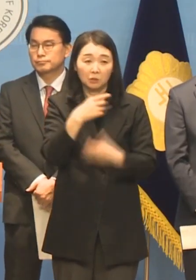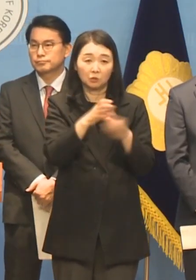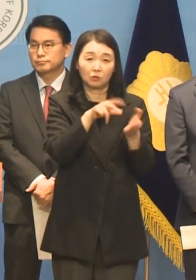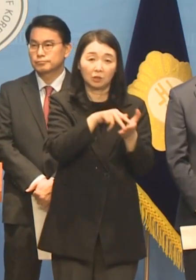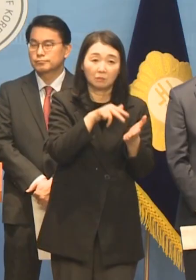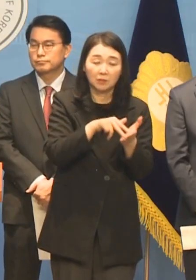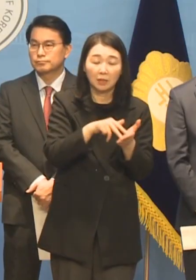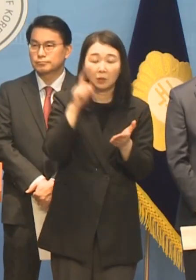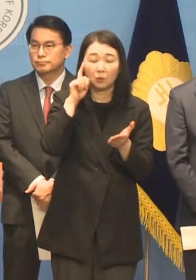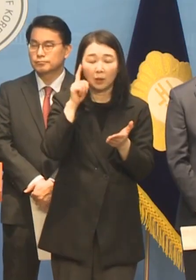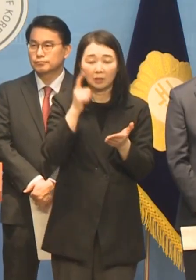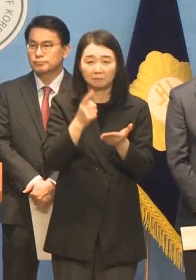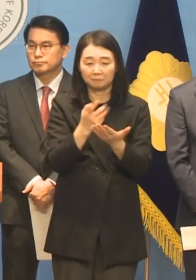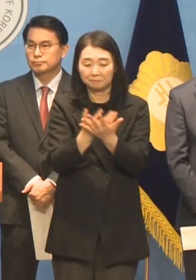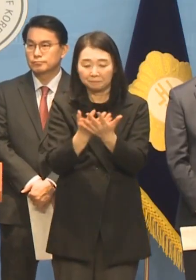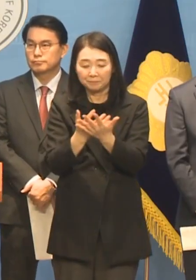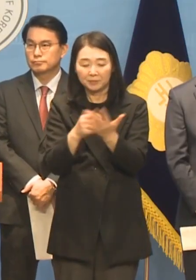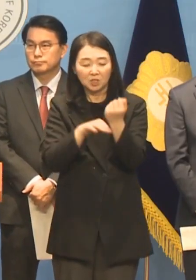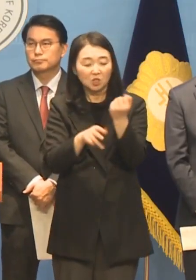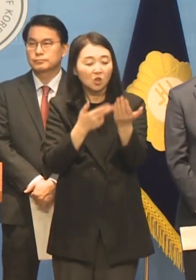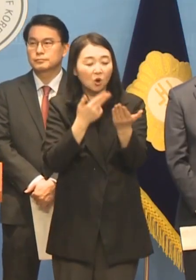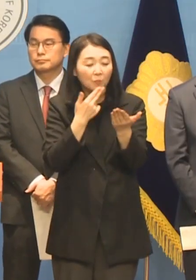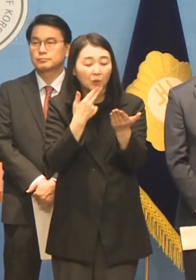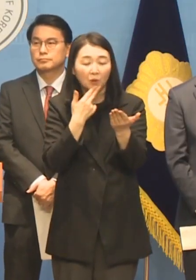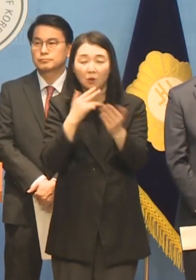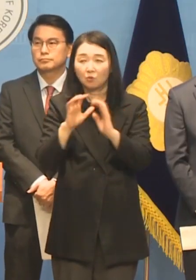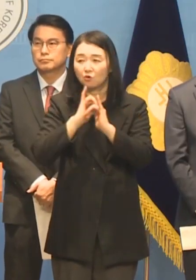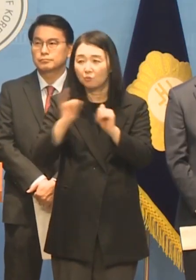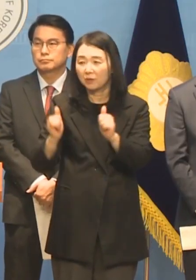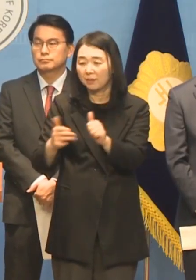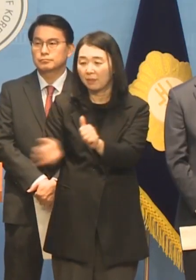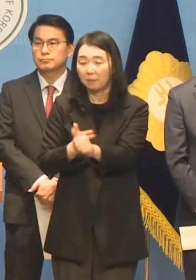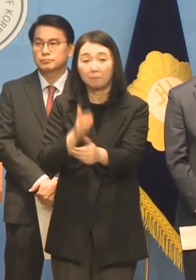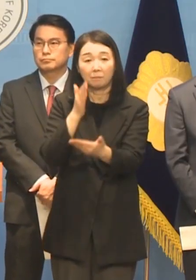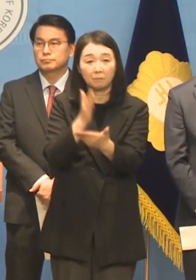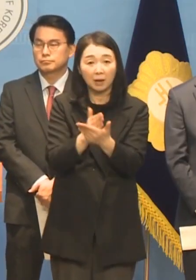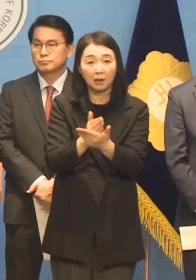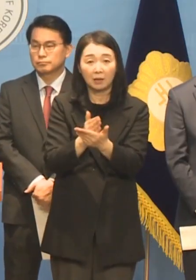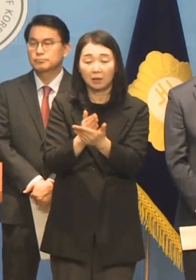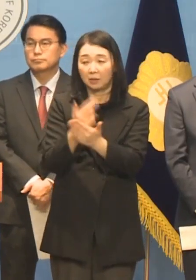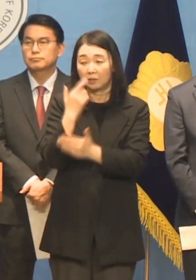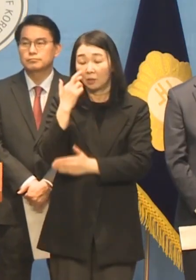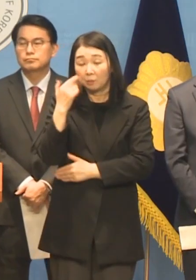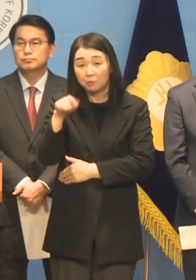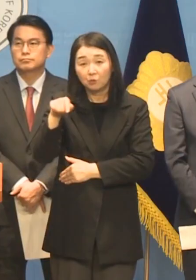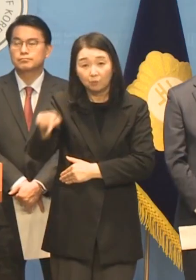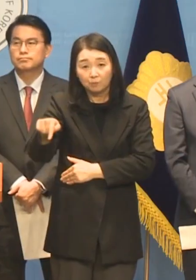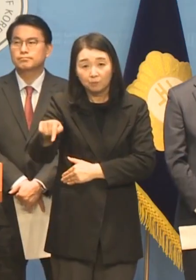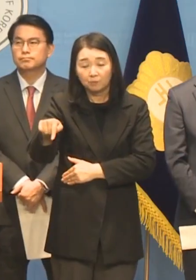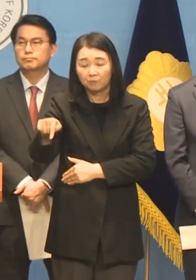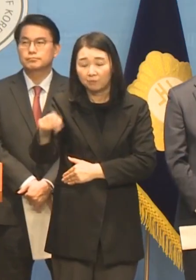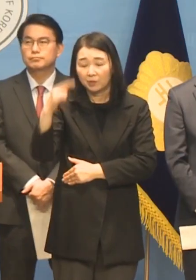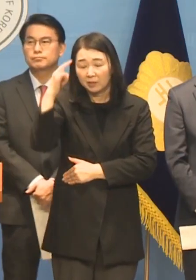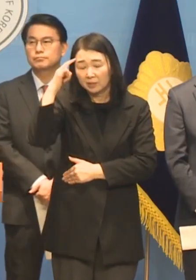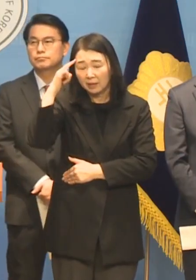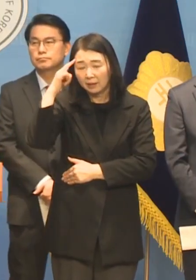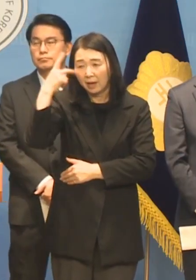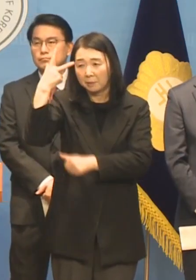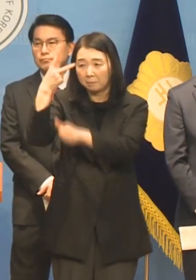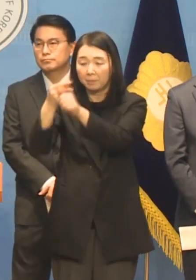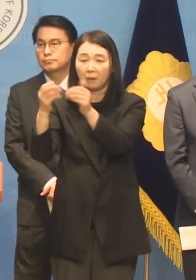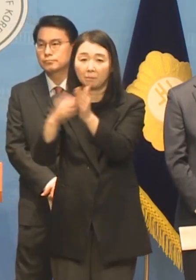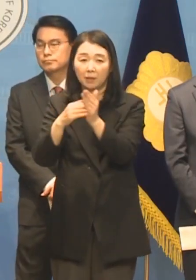민주당은 근거 없는 음모론으로 국민을 호도할 것이 아니라 미국 조야의 팽배해 있는 이재명